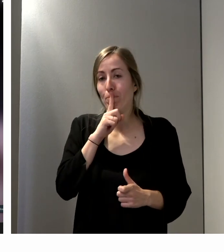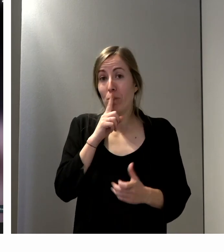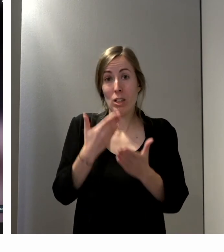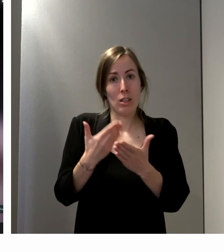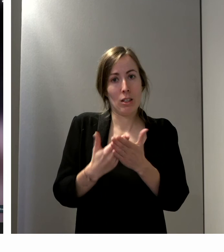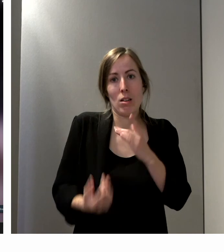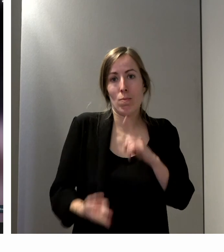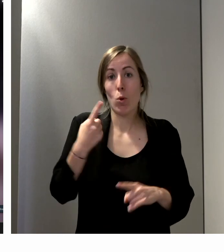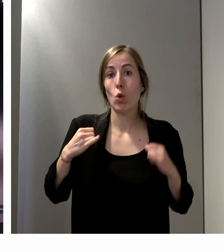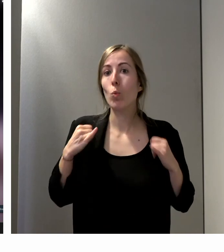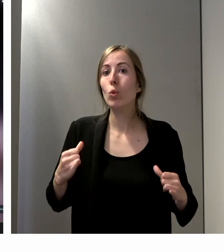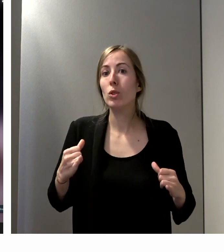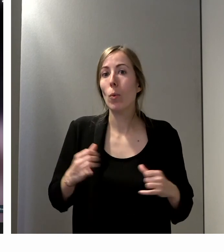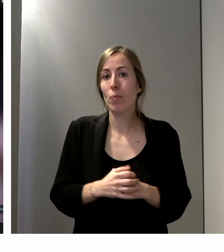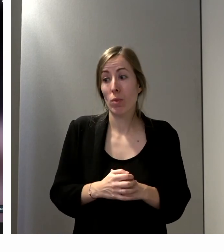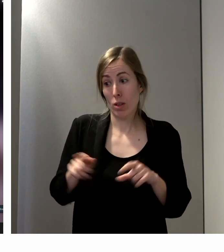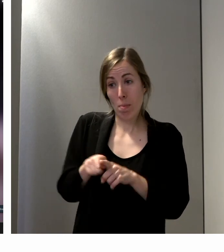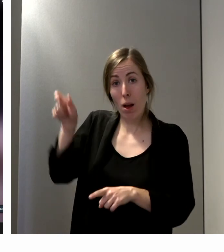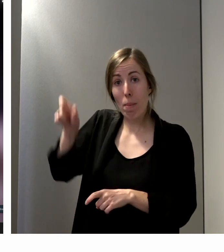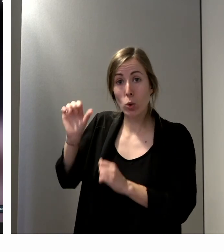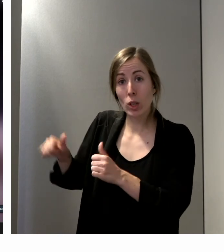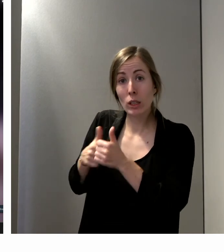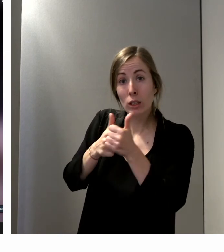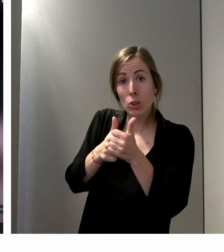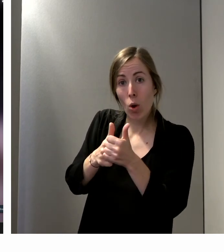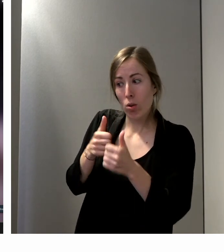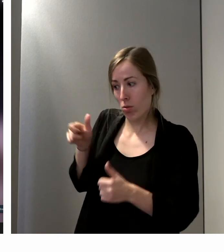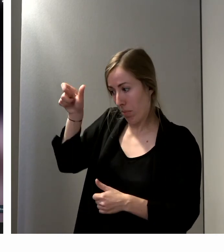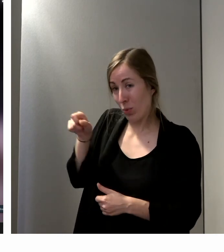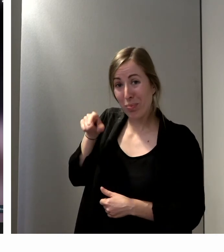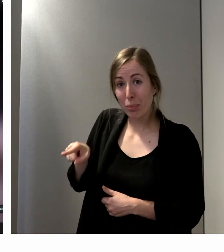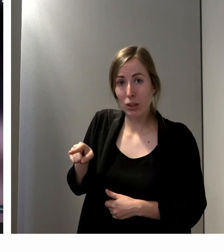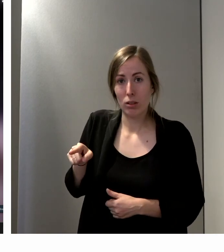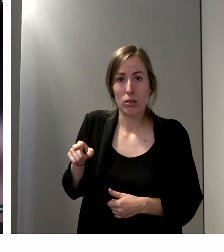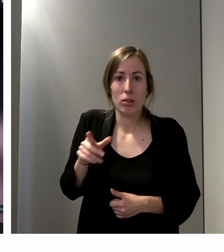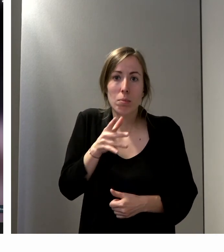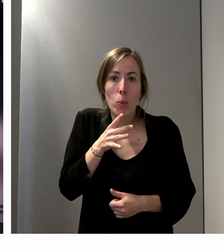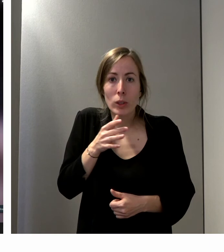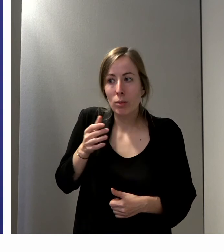que ça, c'est très important. Et c'est la même chose pour l'assistant ou l'assistante. Il n'est pas question